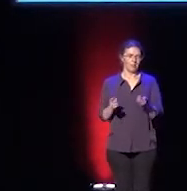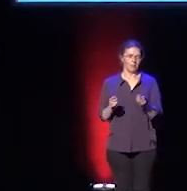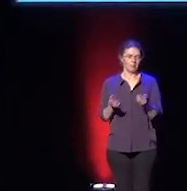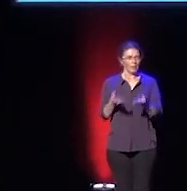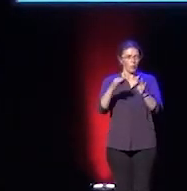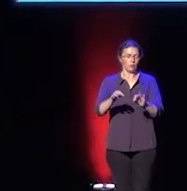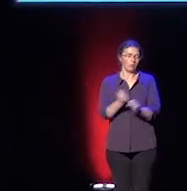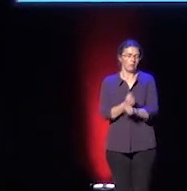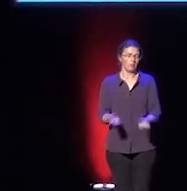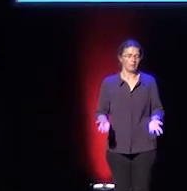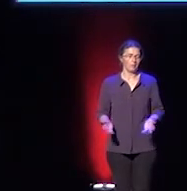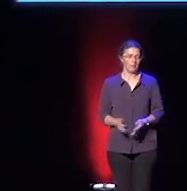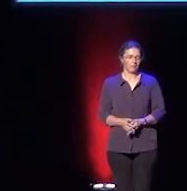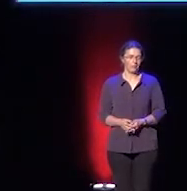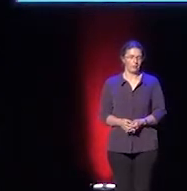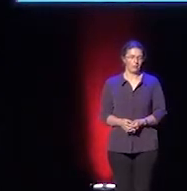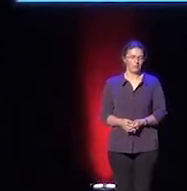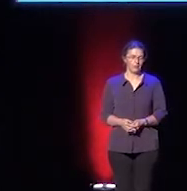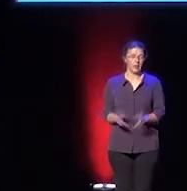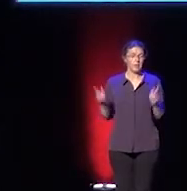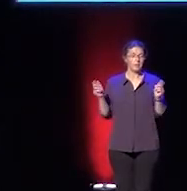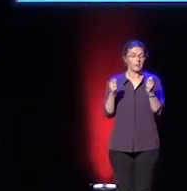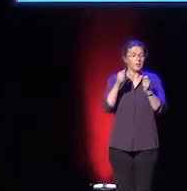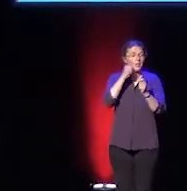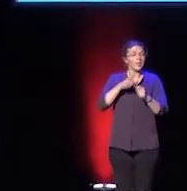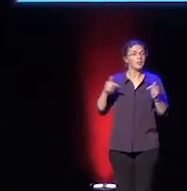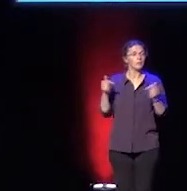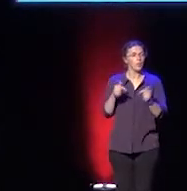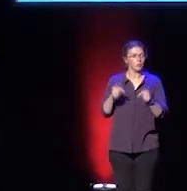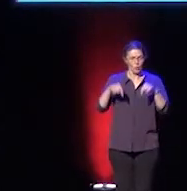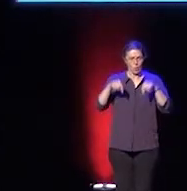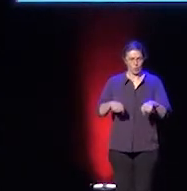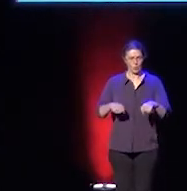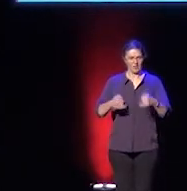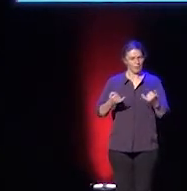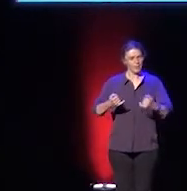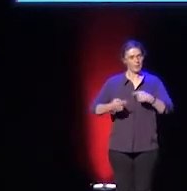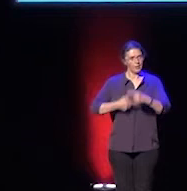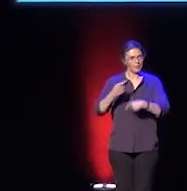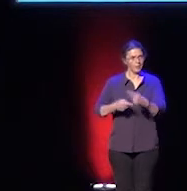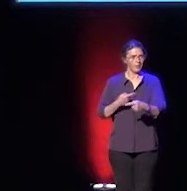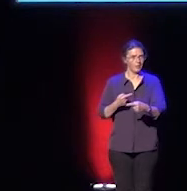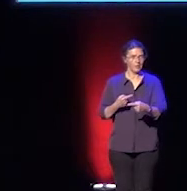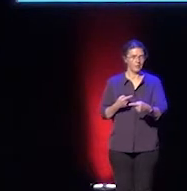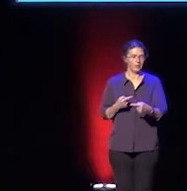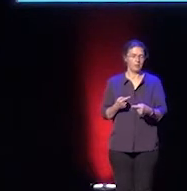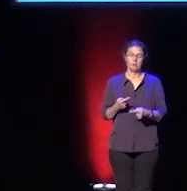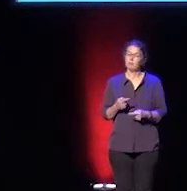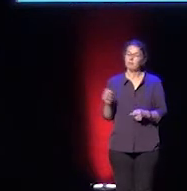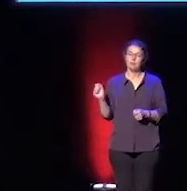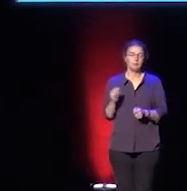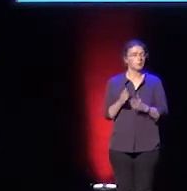sind. Die betriebliche Altersvorsorge, wie sie heute betrieben wird, ist ein